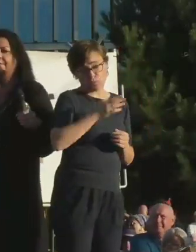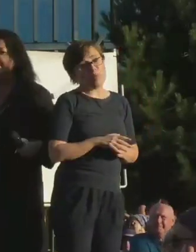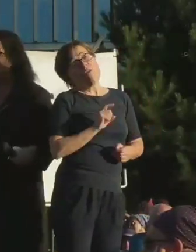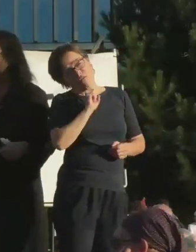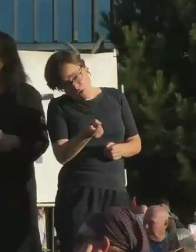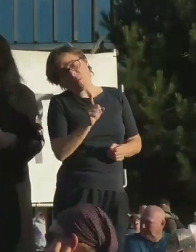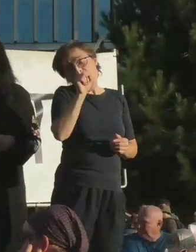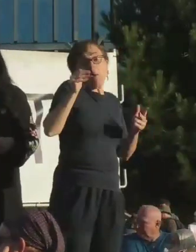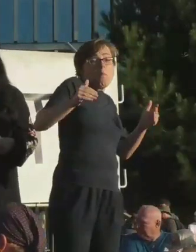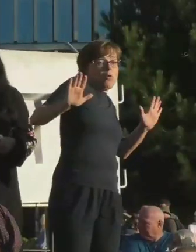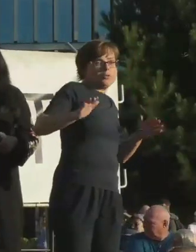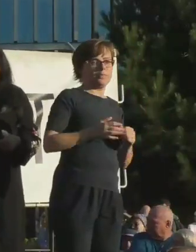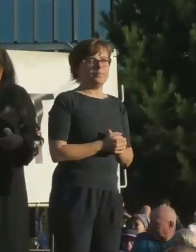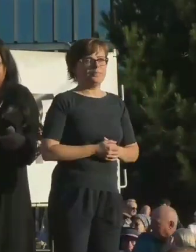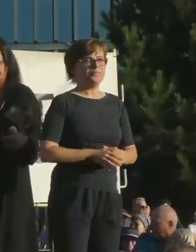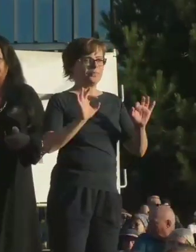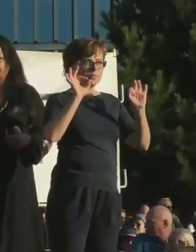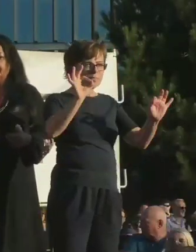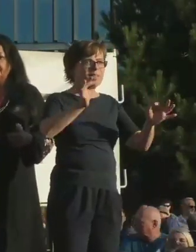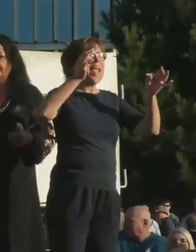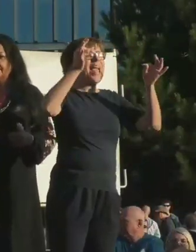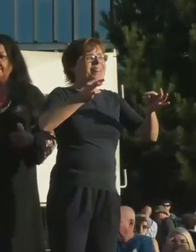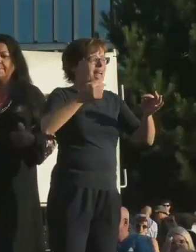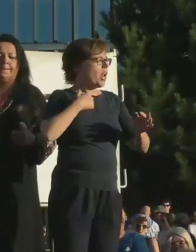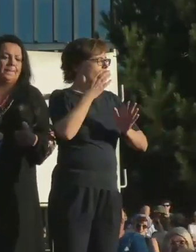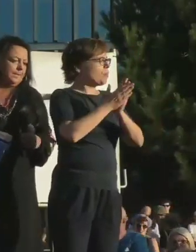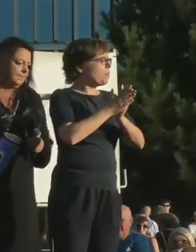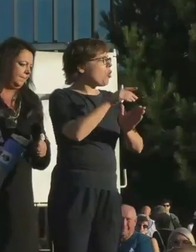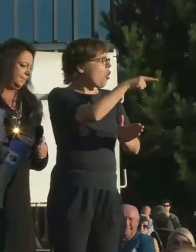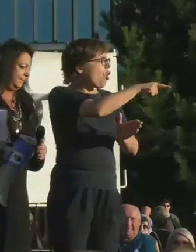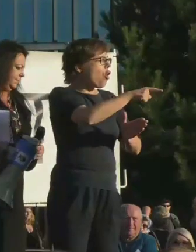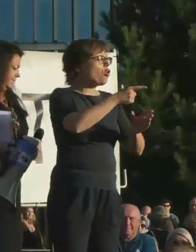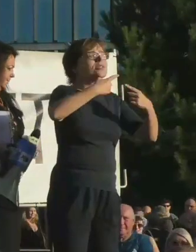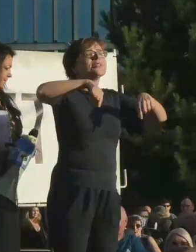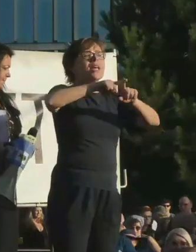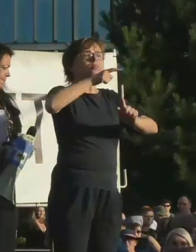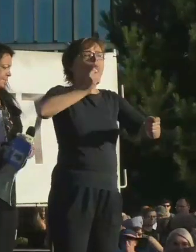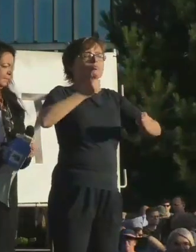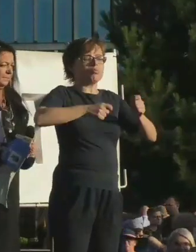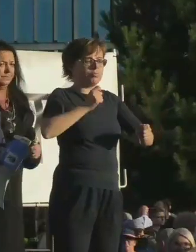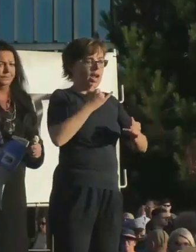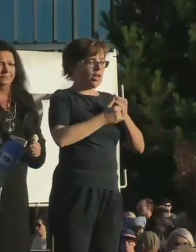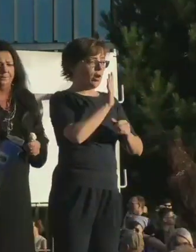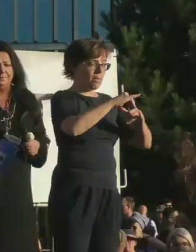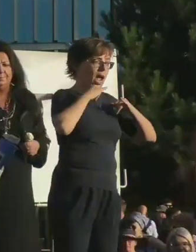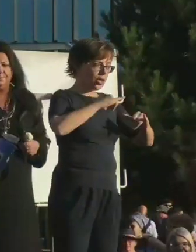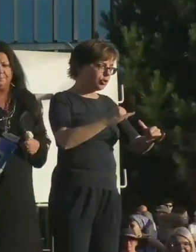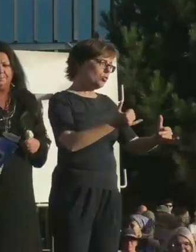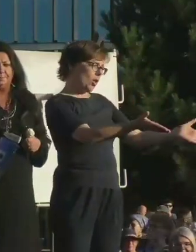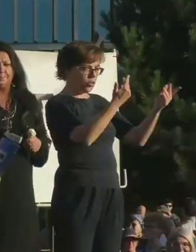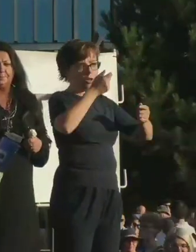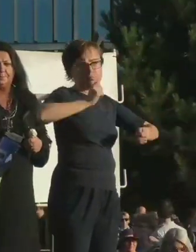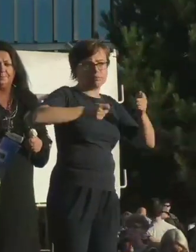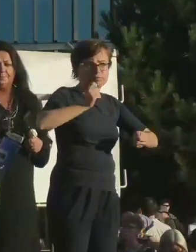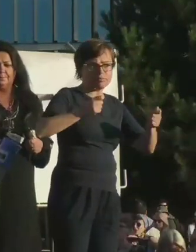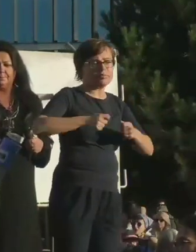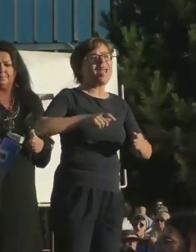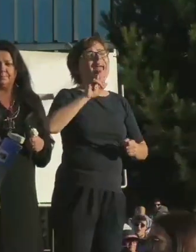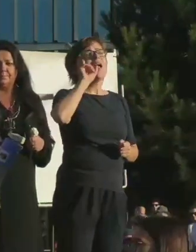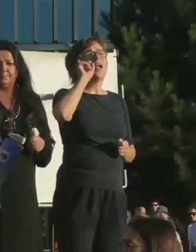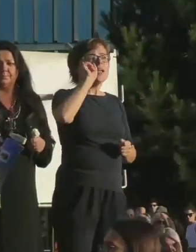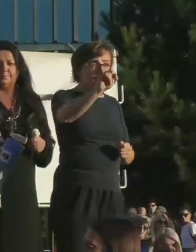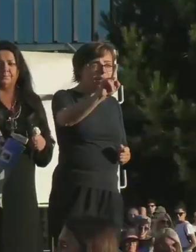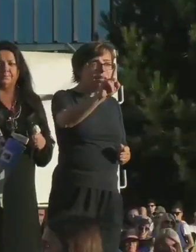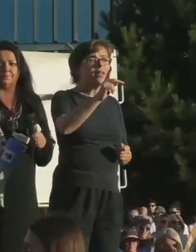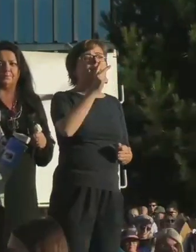może. Słuchajcie, i teraz poprosimy Sambę, żeby nam jeszcze fajnie zagrała, jeżeli macie siłę. I widzimy